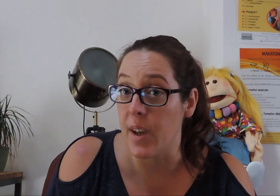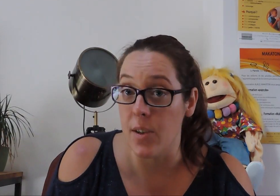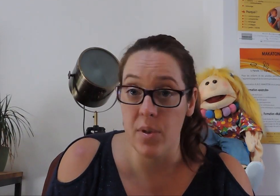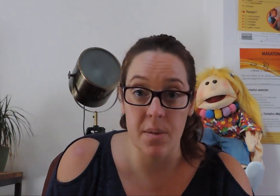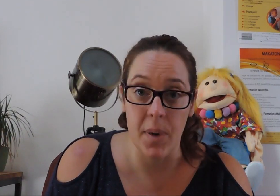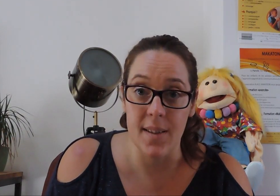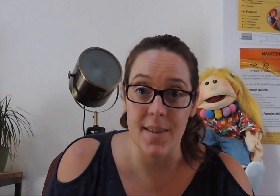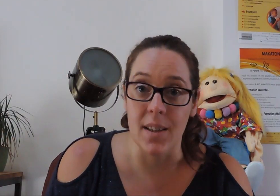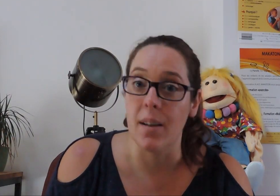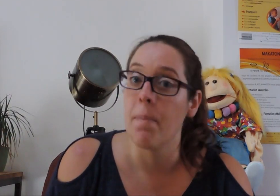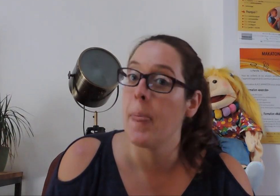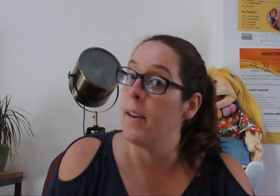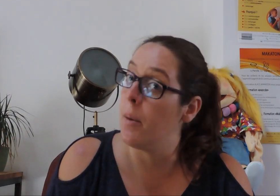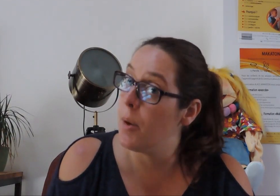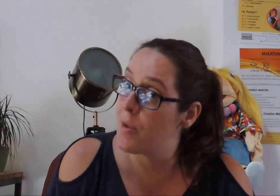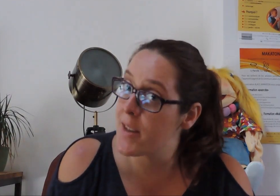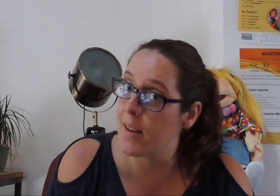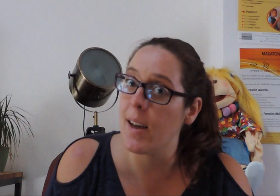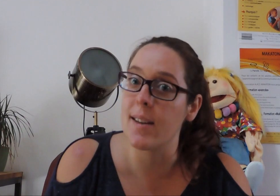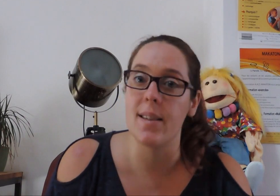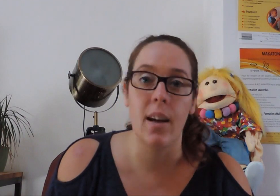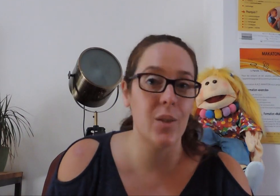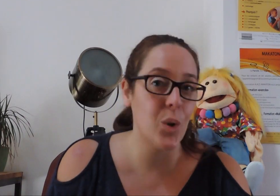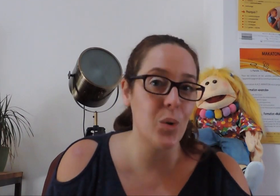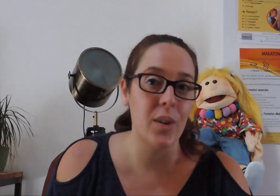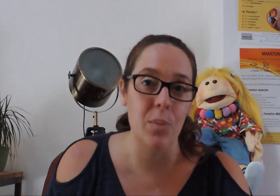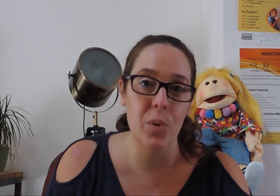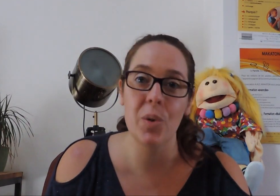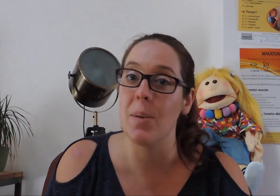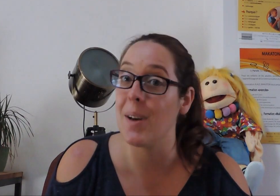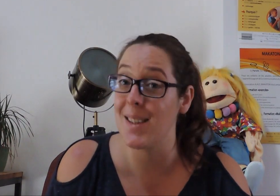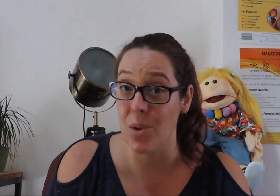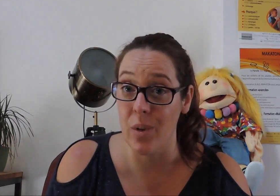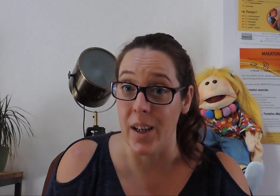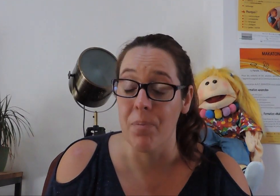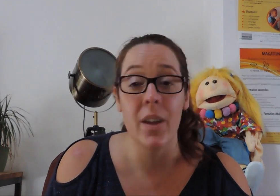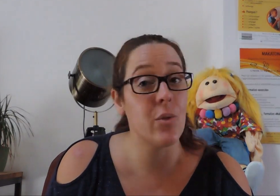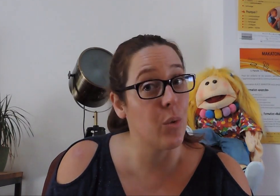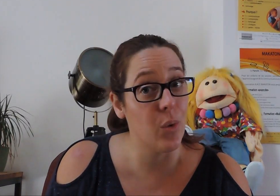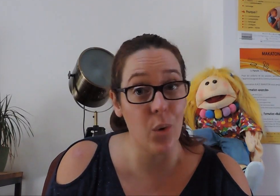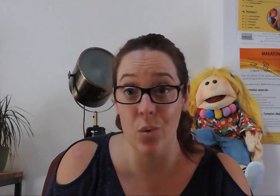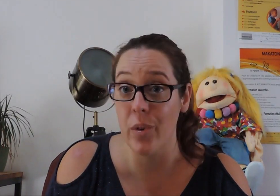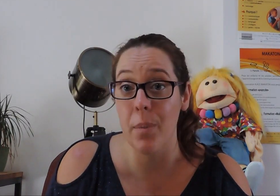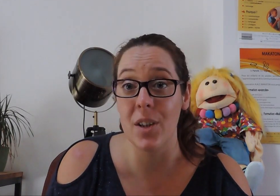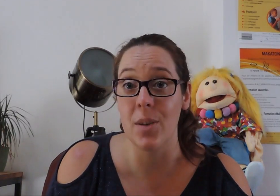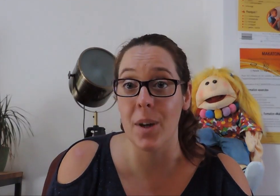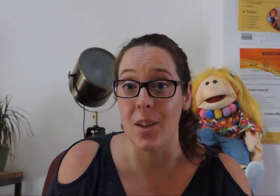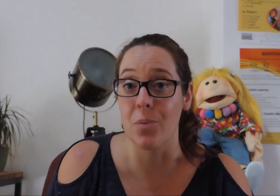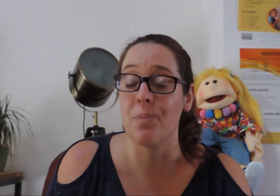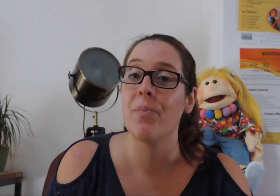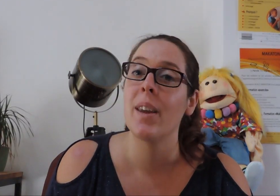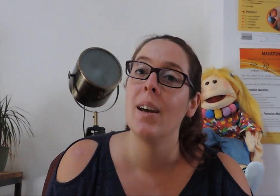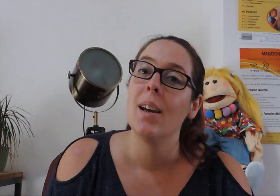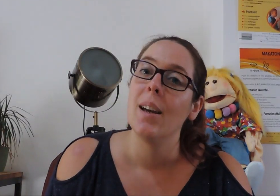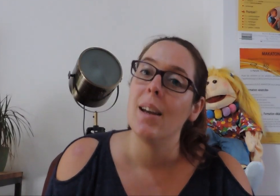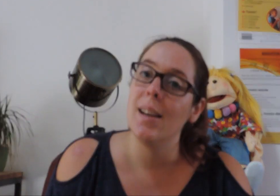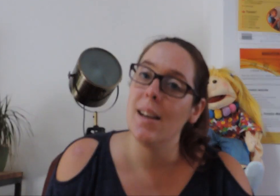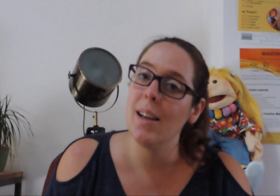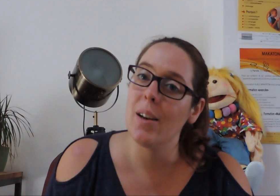se traduisent par des signes il y même une syntaxe un ordre des mots qui est particulier ce qu'on ne retrouvera pas chez Makaton et